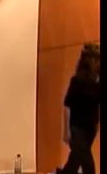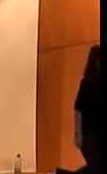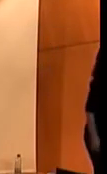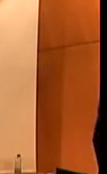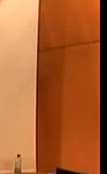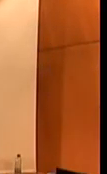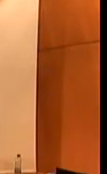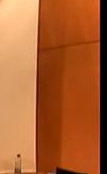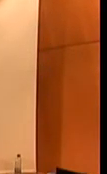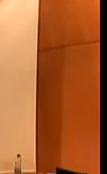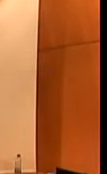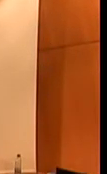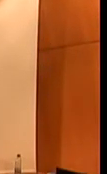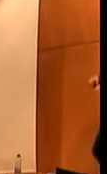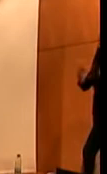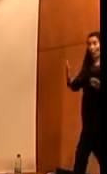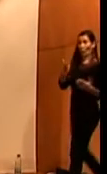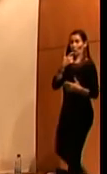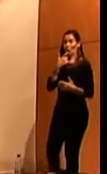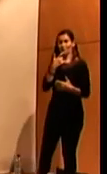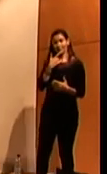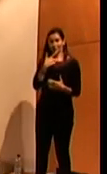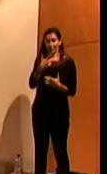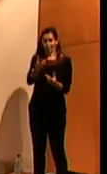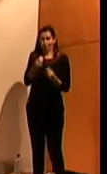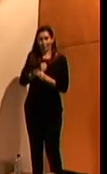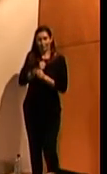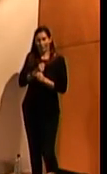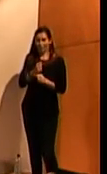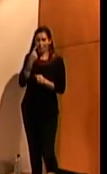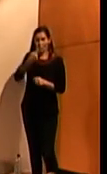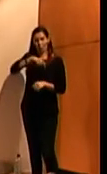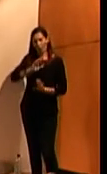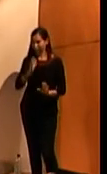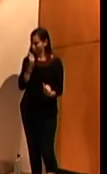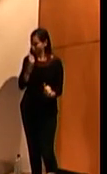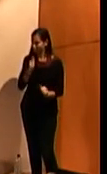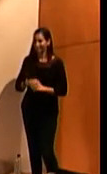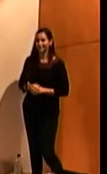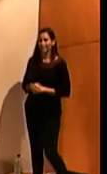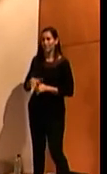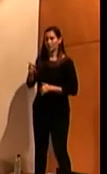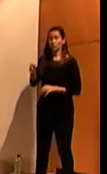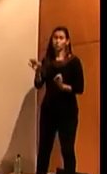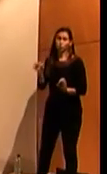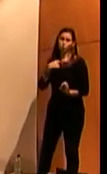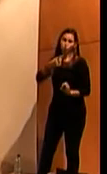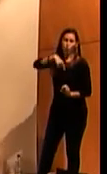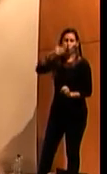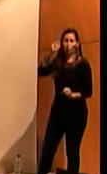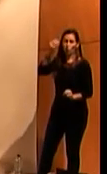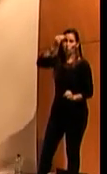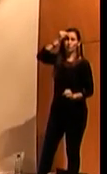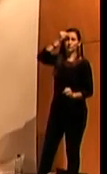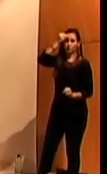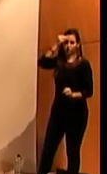Merci, donc c'est une réponse. Donc il y a des personnes voilà, qui ont conscience en fait, des enjeux en amont et voilà, qui